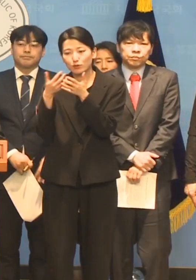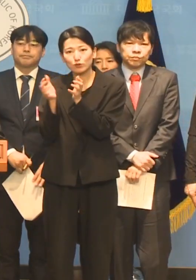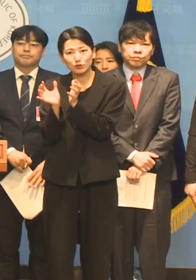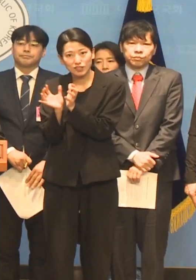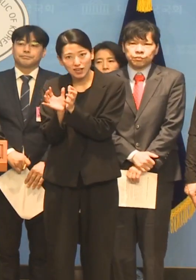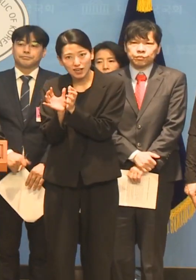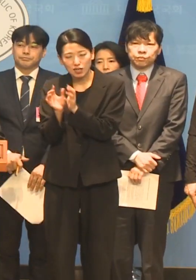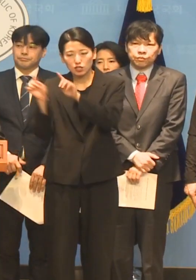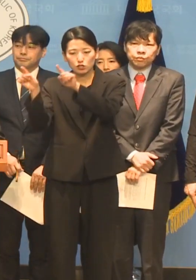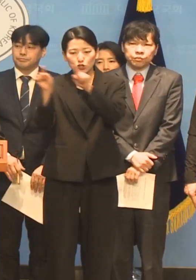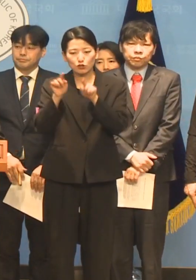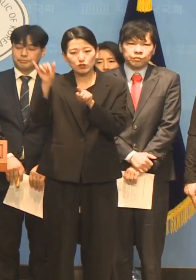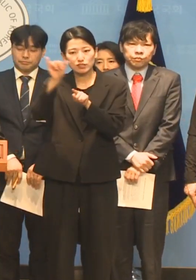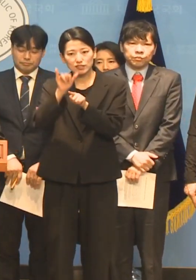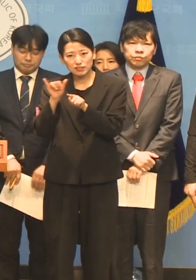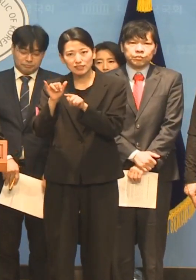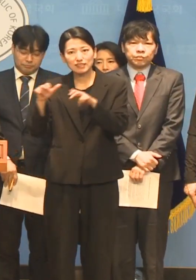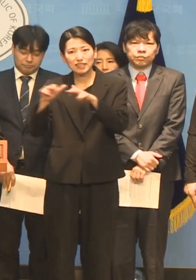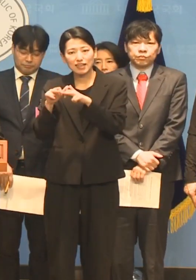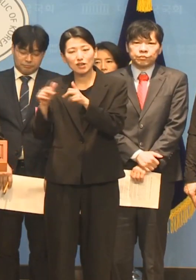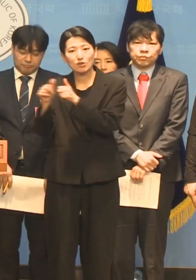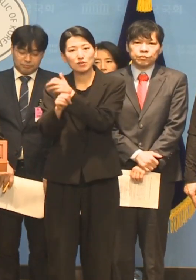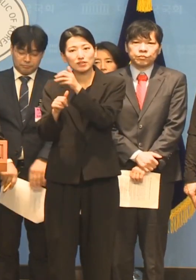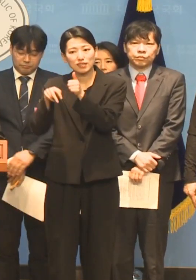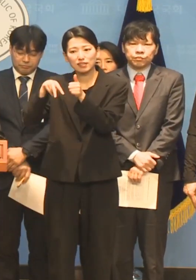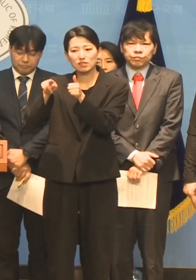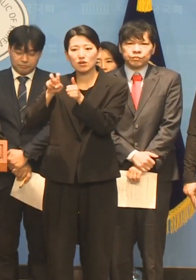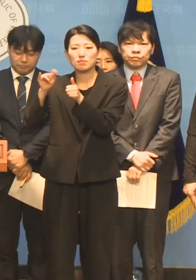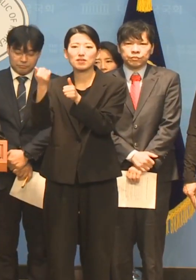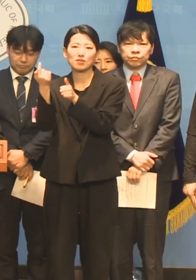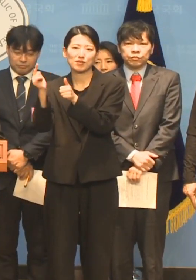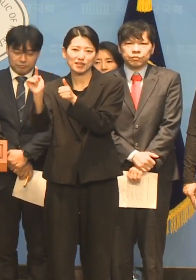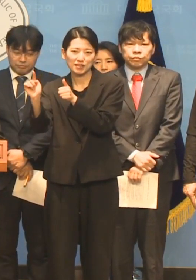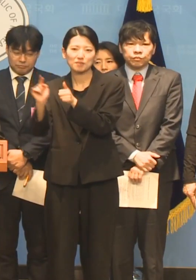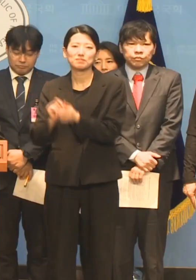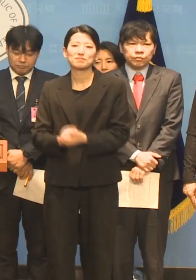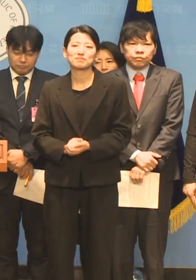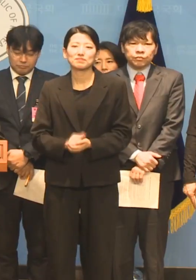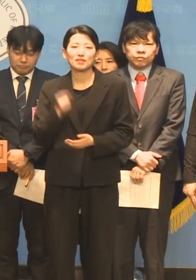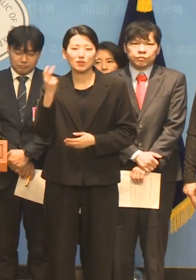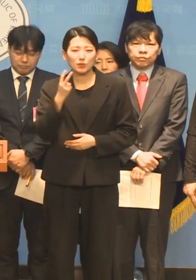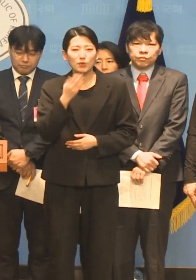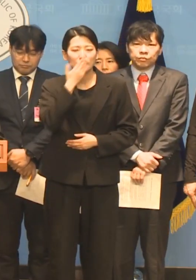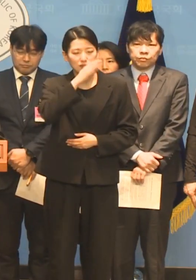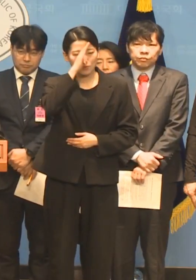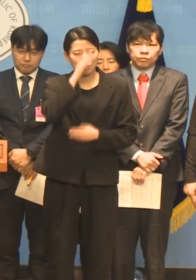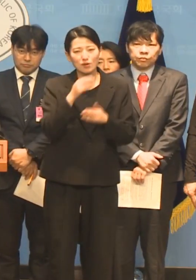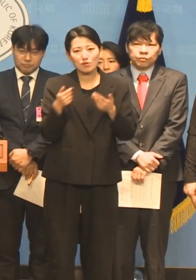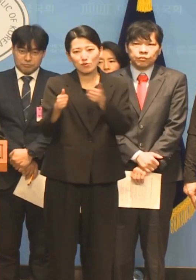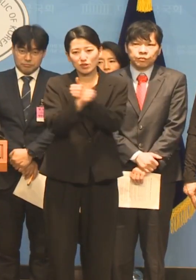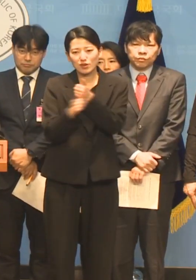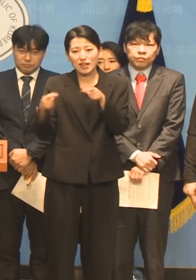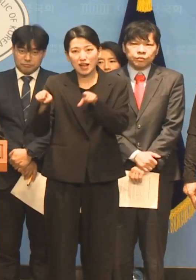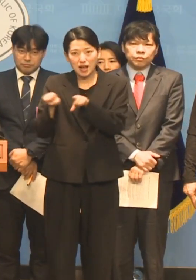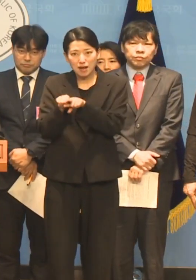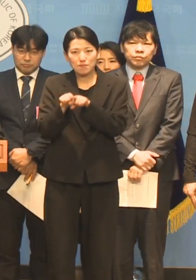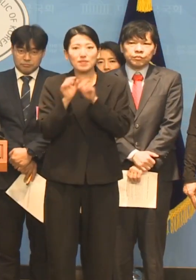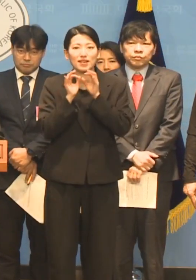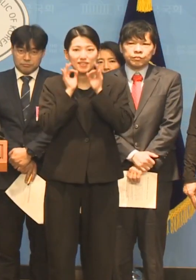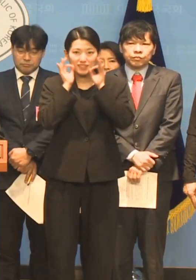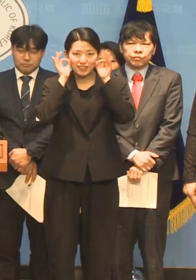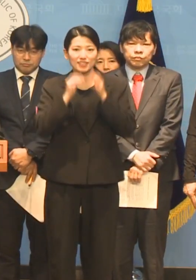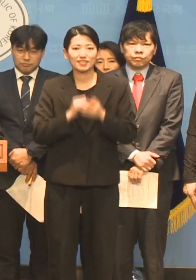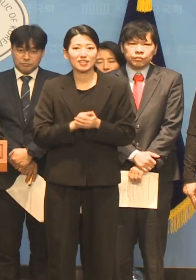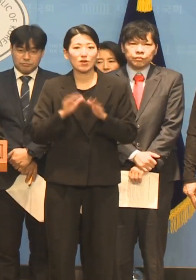더불어민주당 전국장애위원장이신 서미화 국회의원님과 대한당뇨병연합이 함께합니다. 기자회견에 참석하신